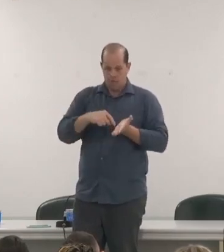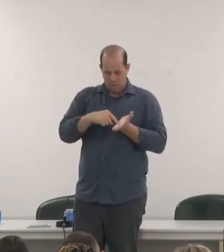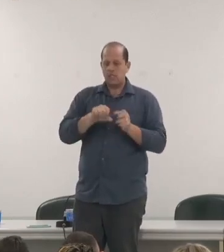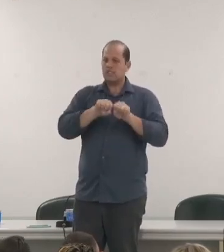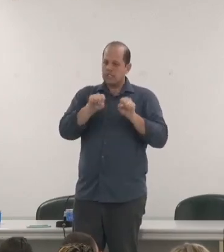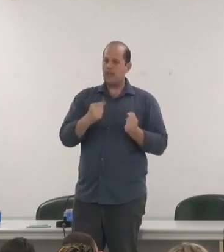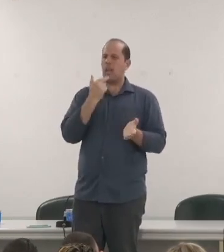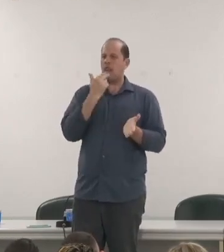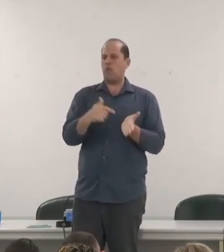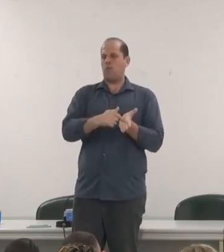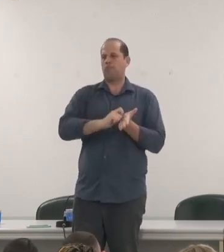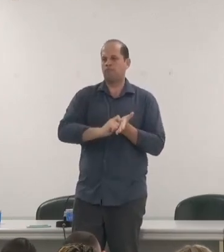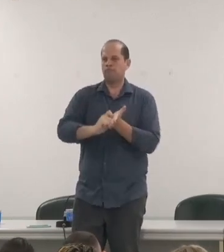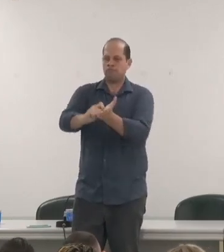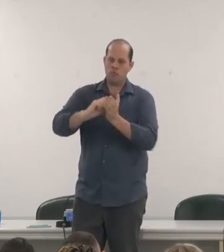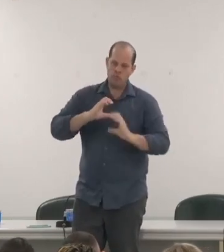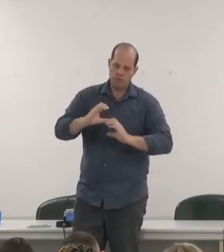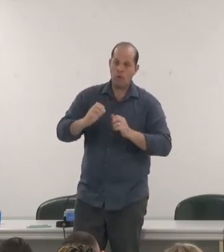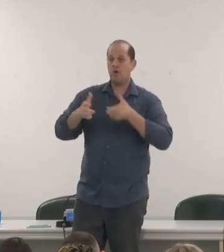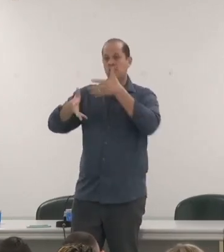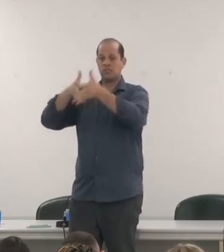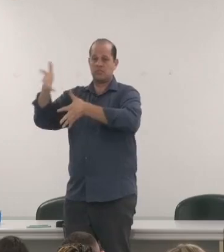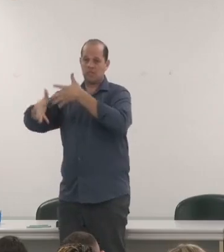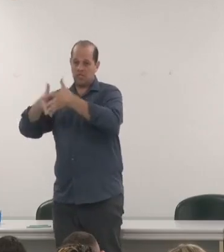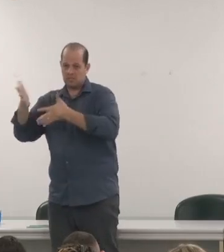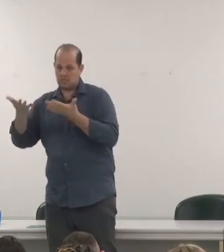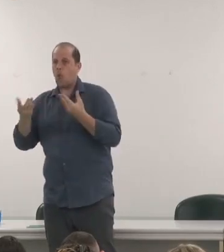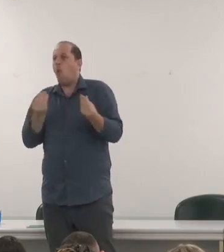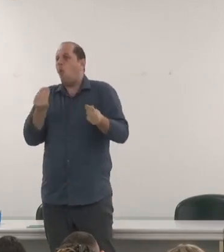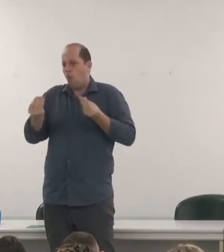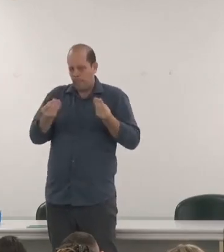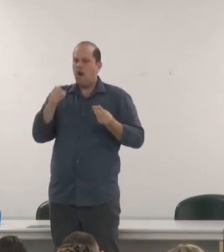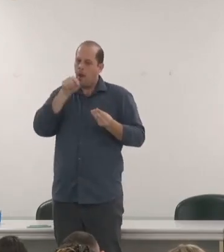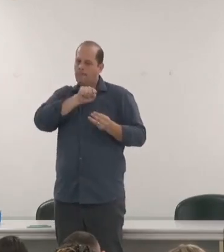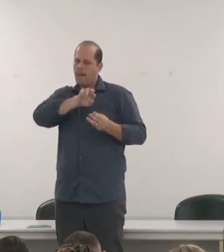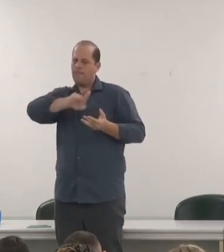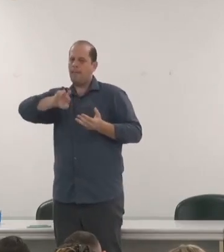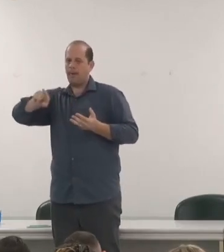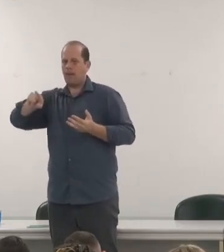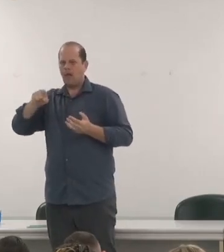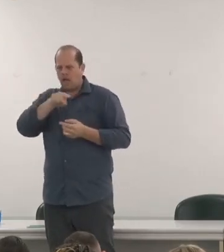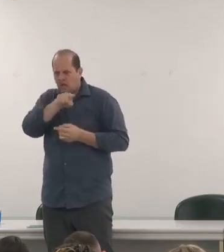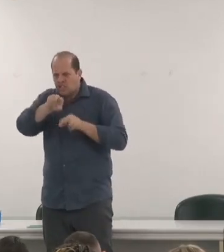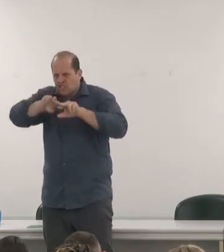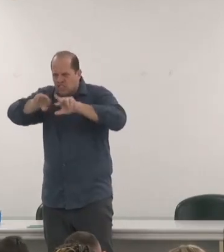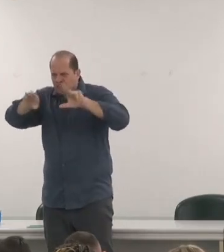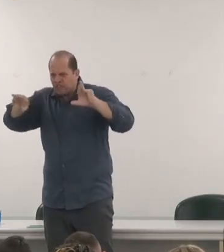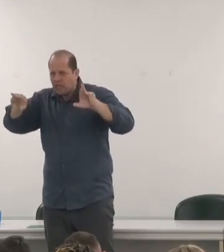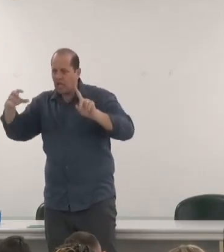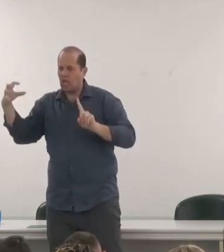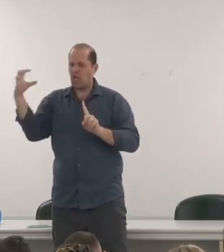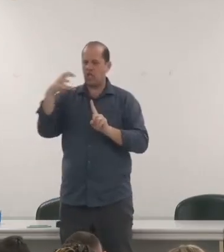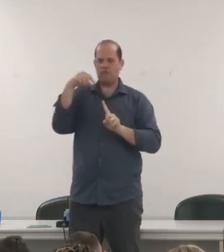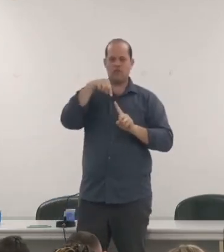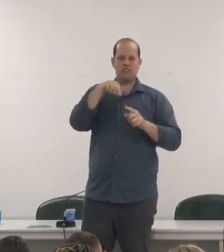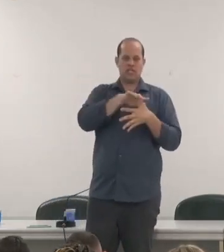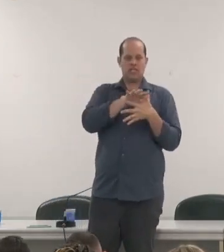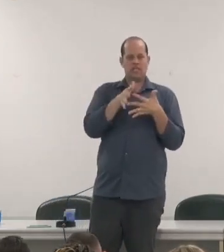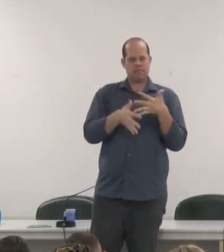que têm uma modalidade escrita normalmente associadas a ela. Existem línguas sinalizadas. Então, há diferentes modalidades, e eu